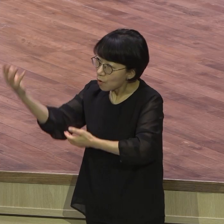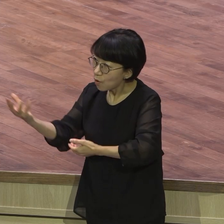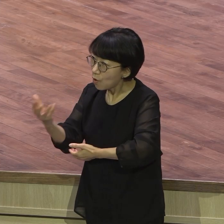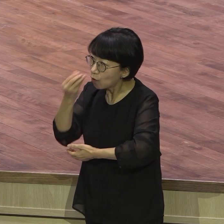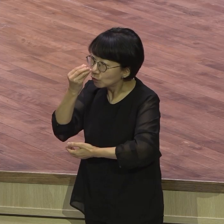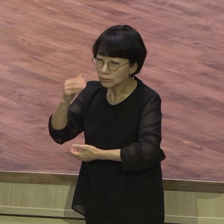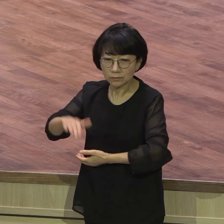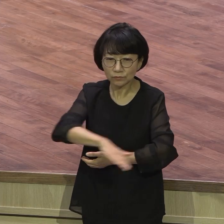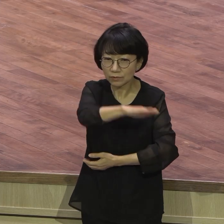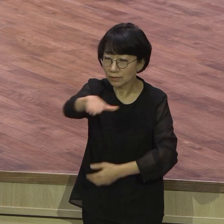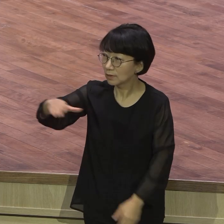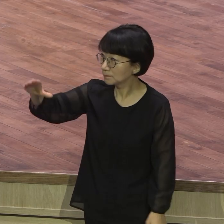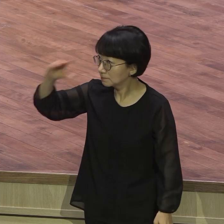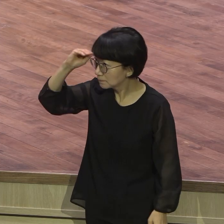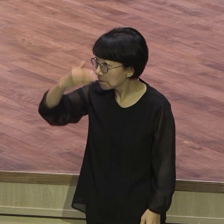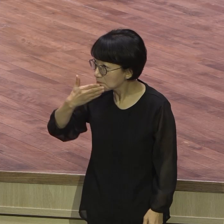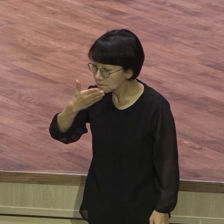닮아갈 수 있을까.